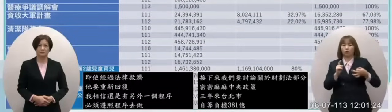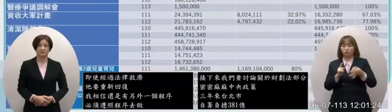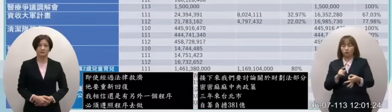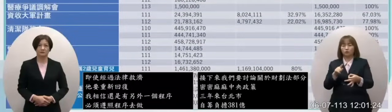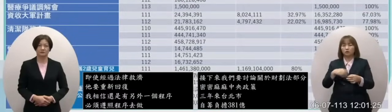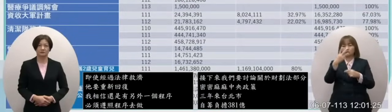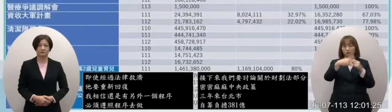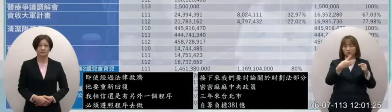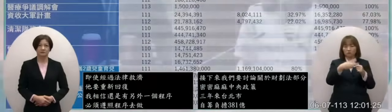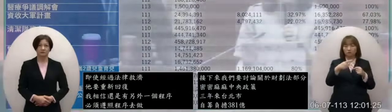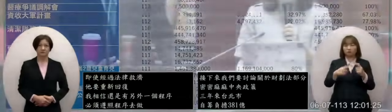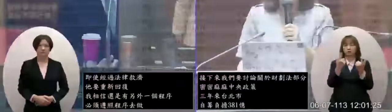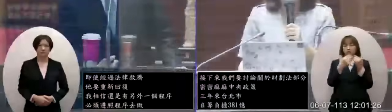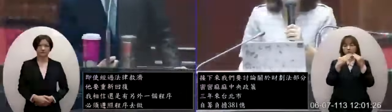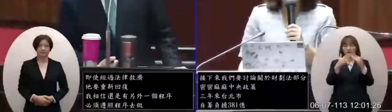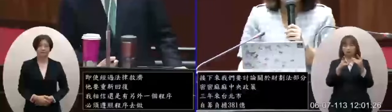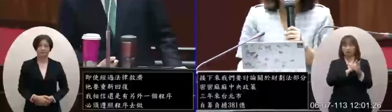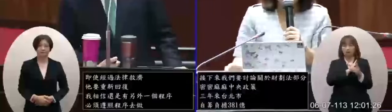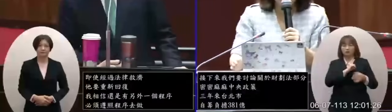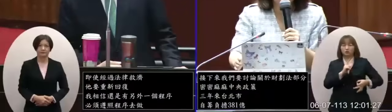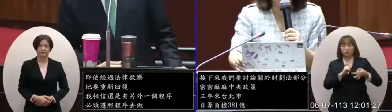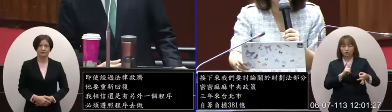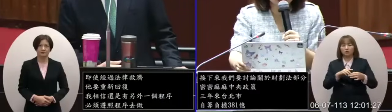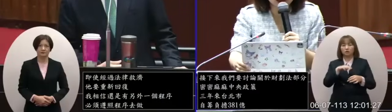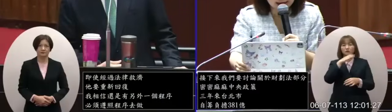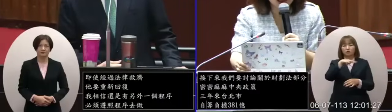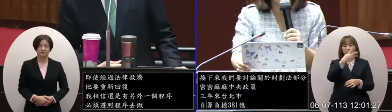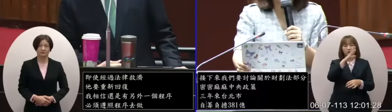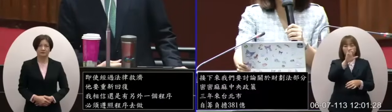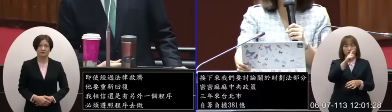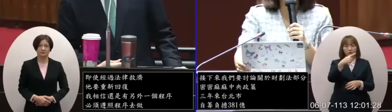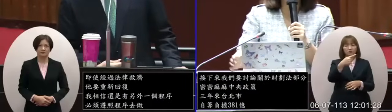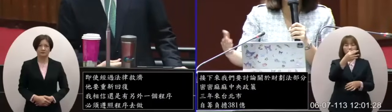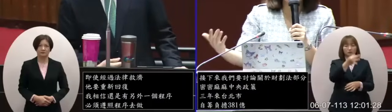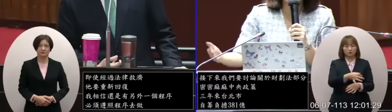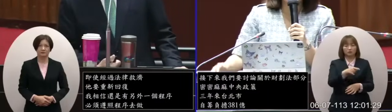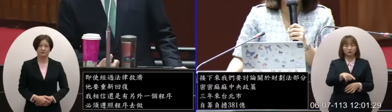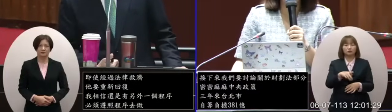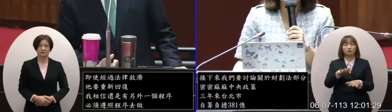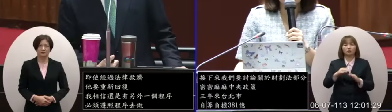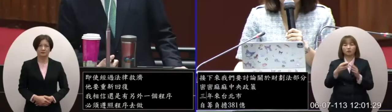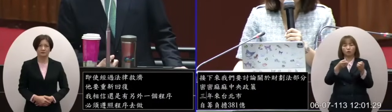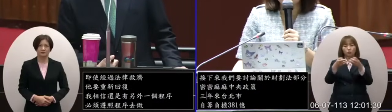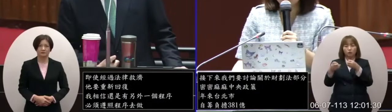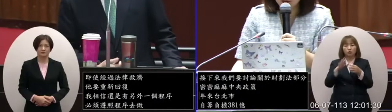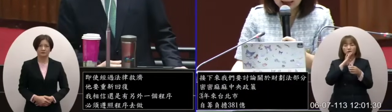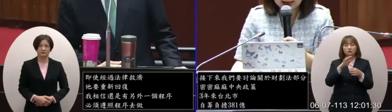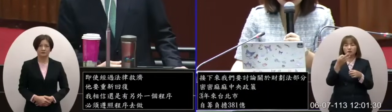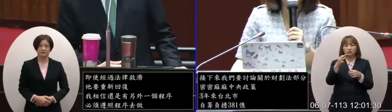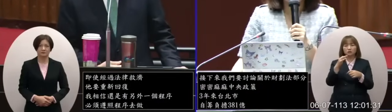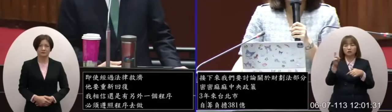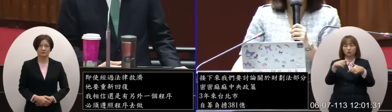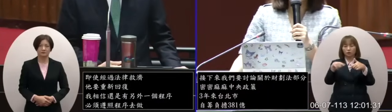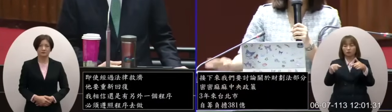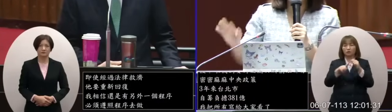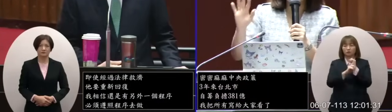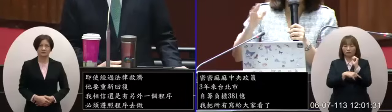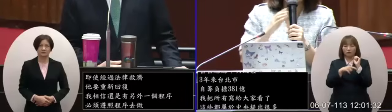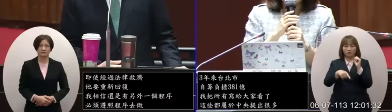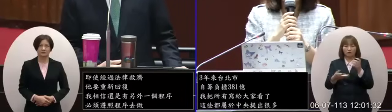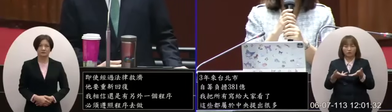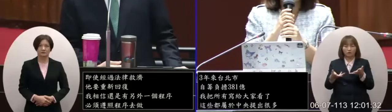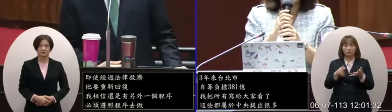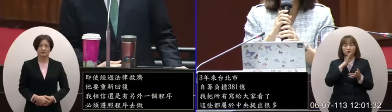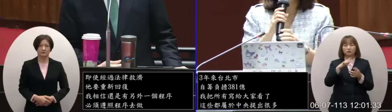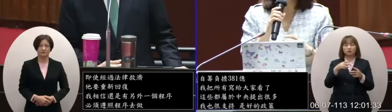所以3年来台北市自筹负担了381亿。那最近因为在讨论财划法的关系哦，所以我们